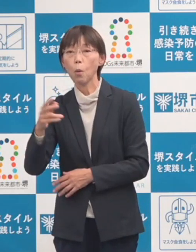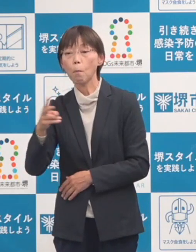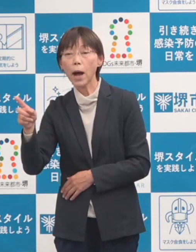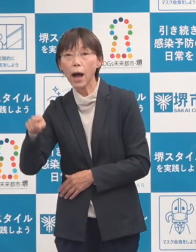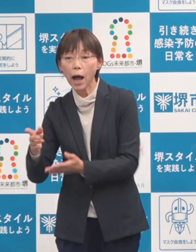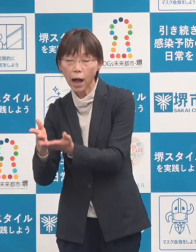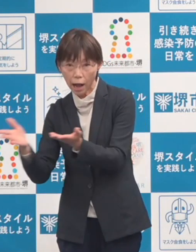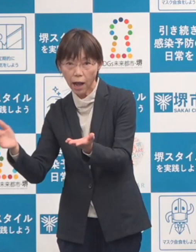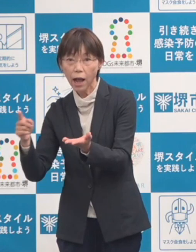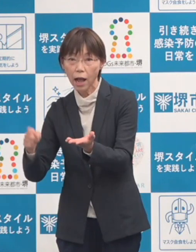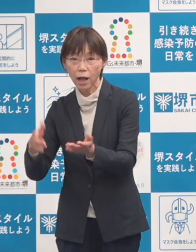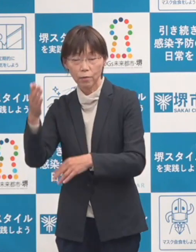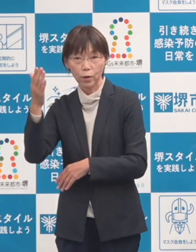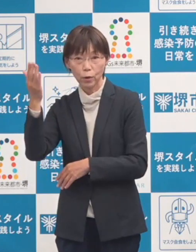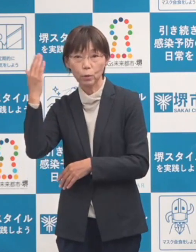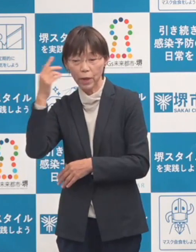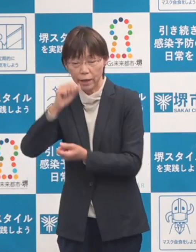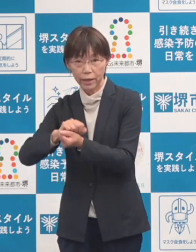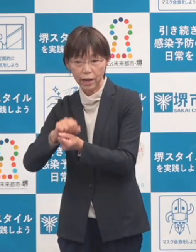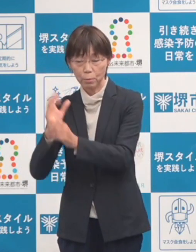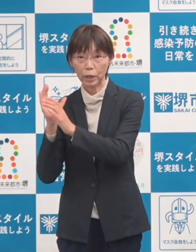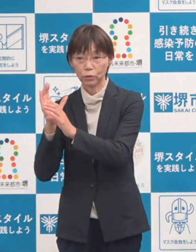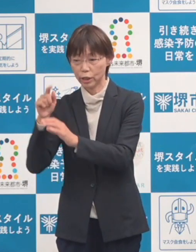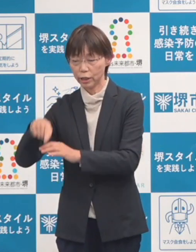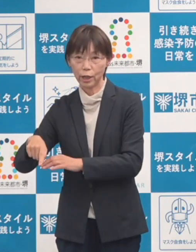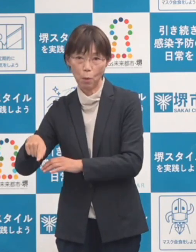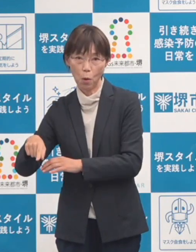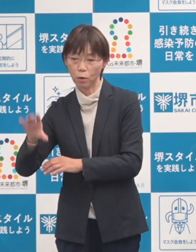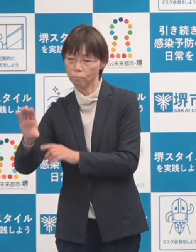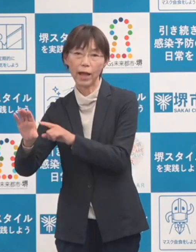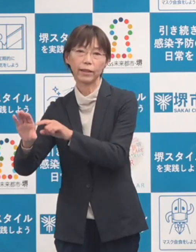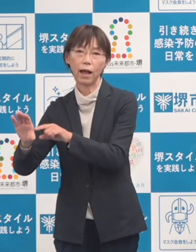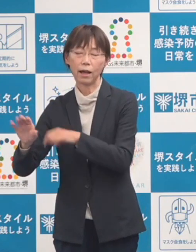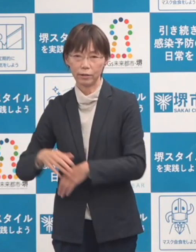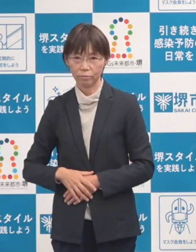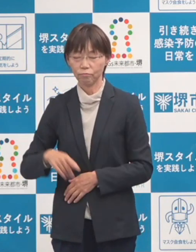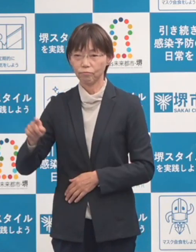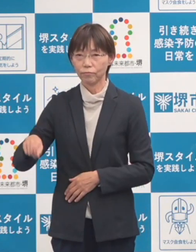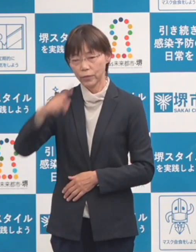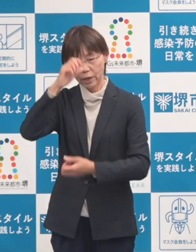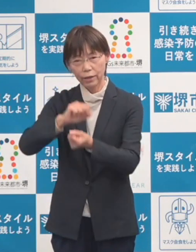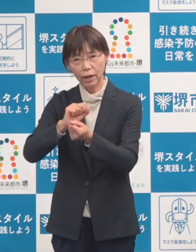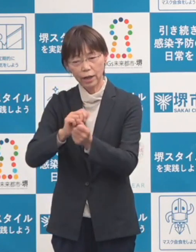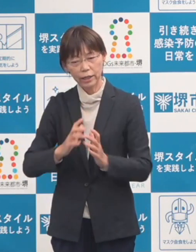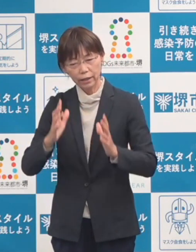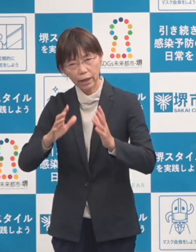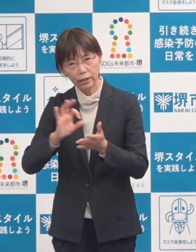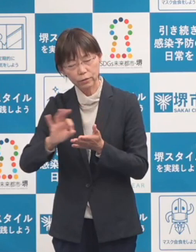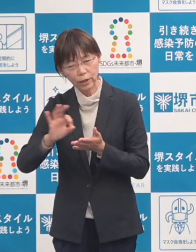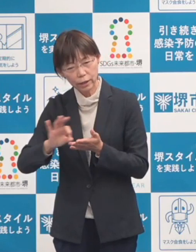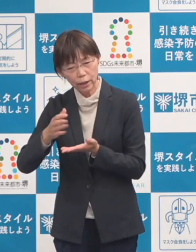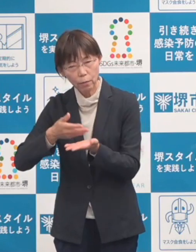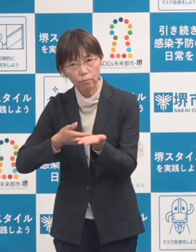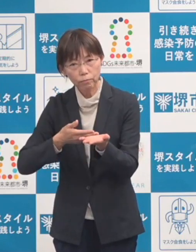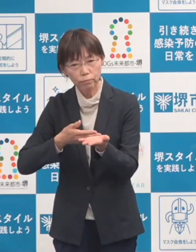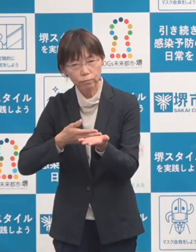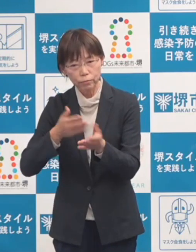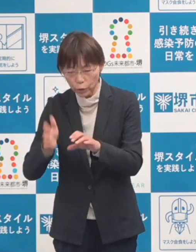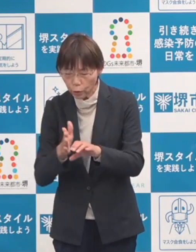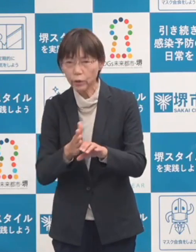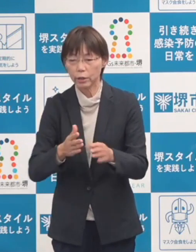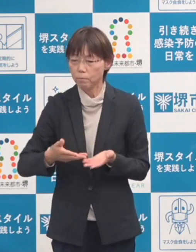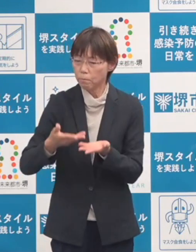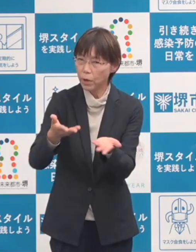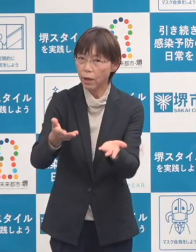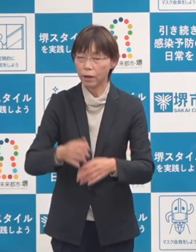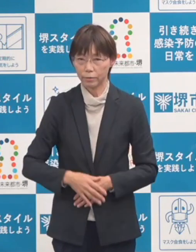しましたが、こちらも堺の農産物を使ったメニューが出品されると聞いております。またキッチン